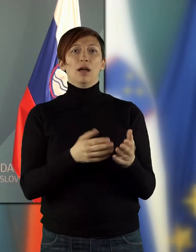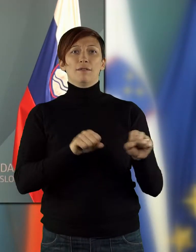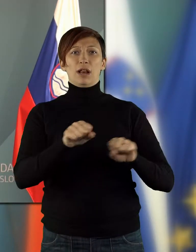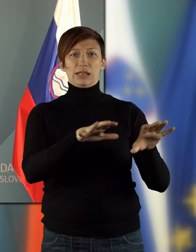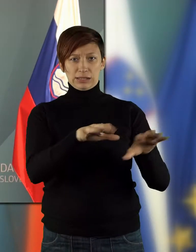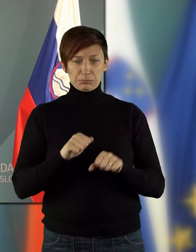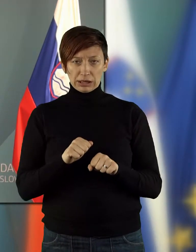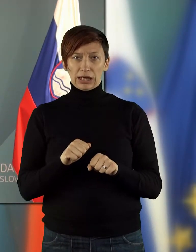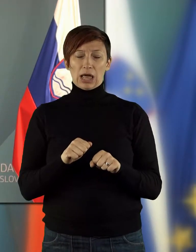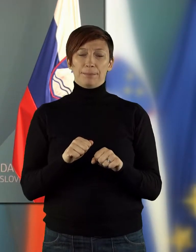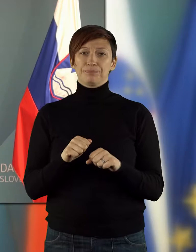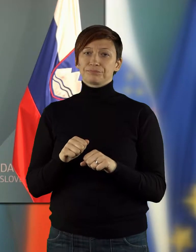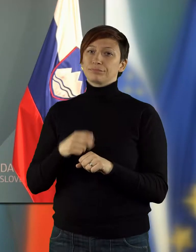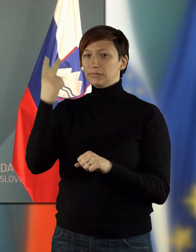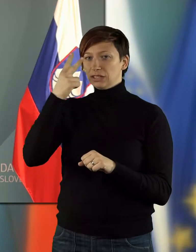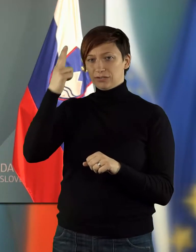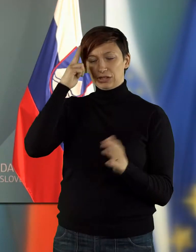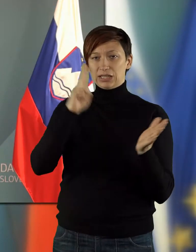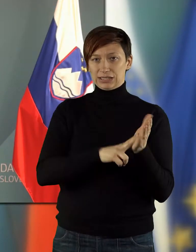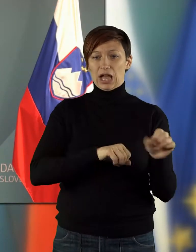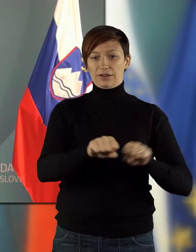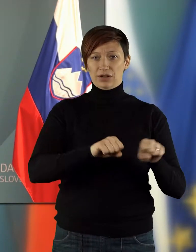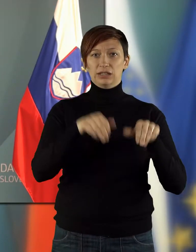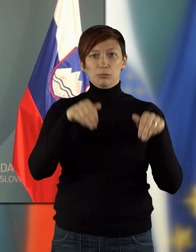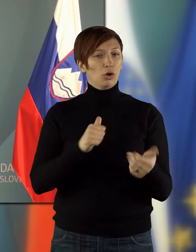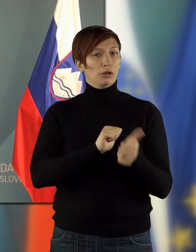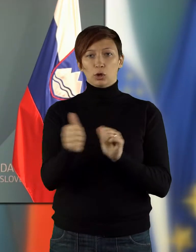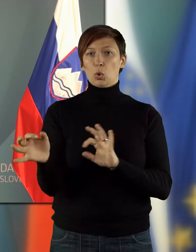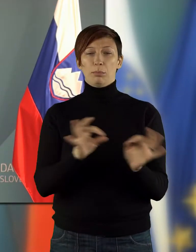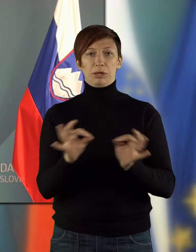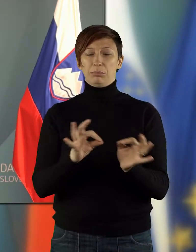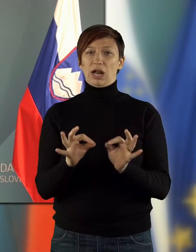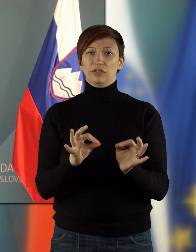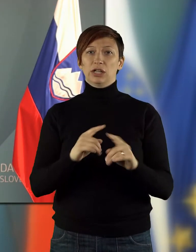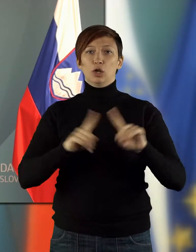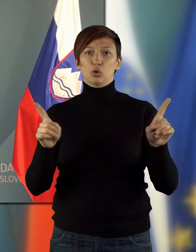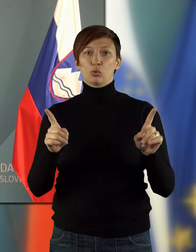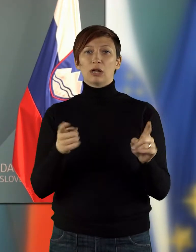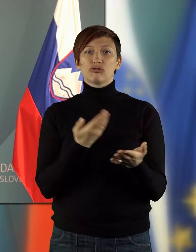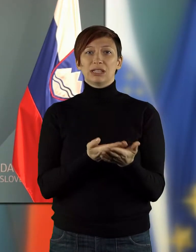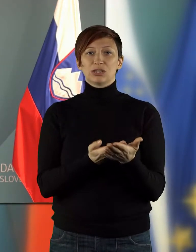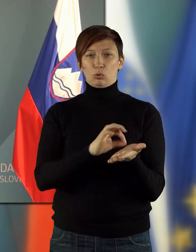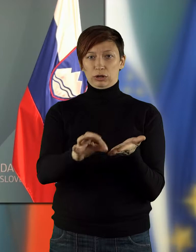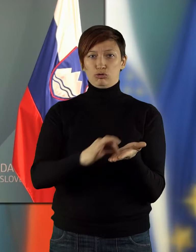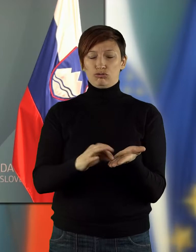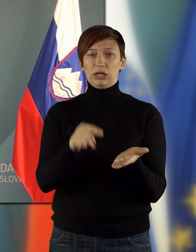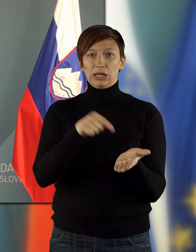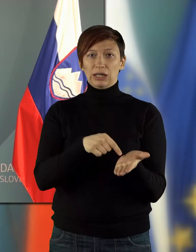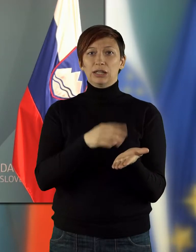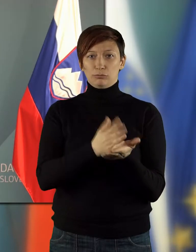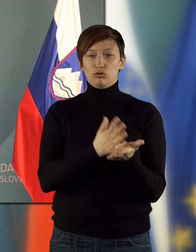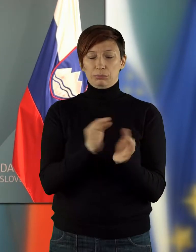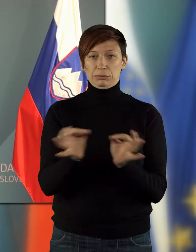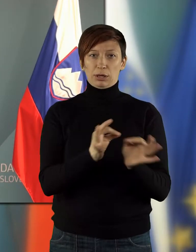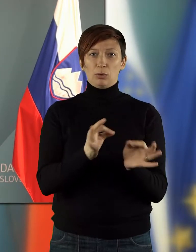vlada sprejela. Je seveda znak vladi, da moramo nemudoma pripraviti drugačne izhodišča in